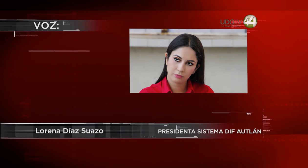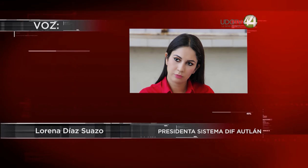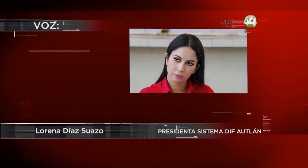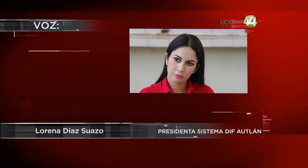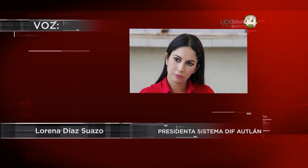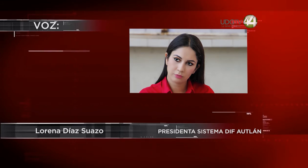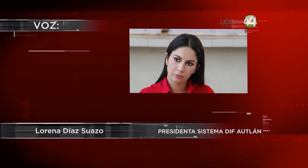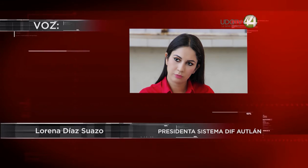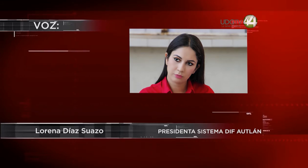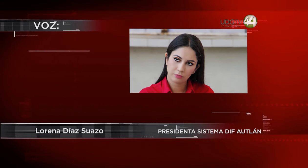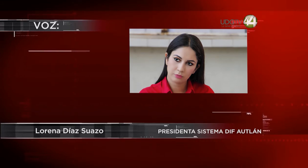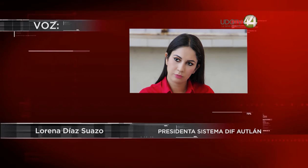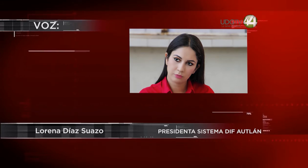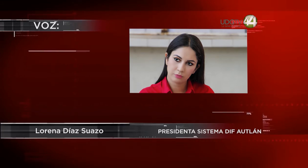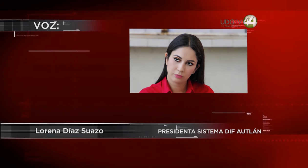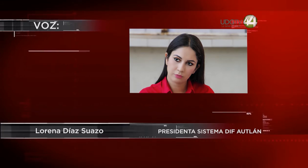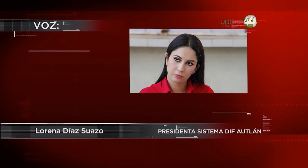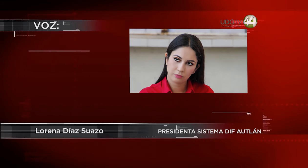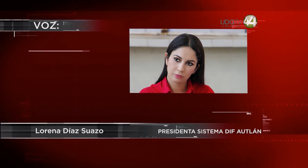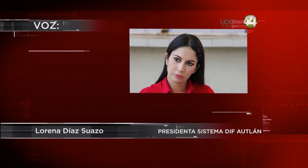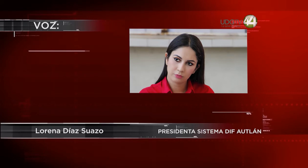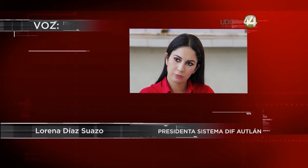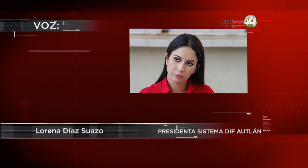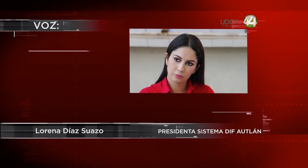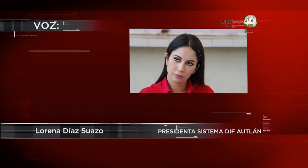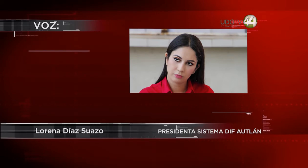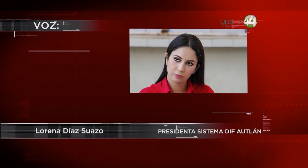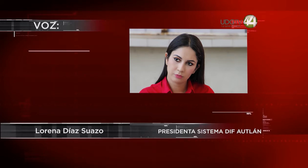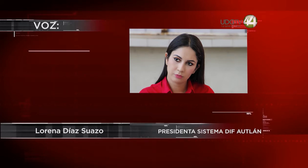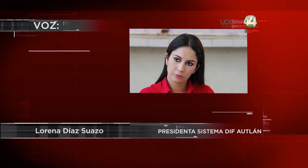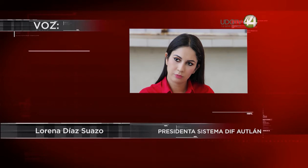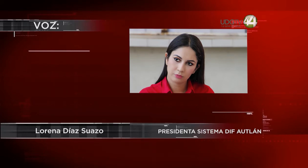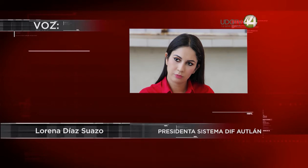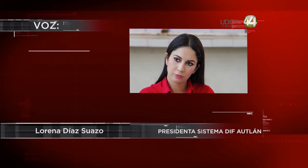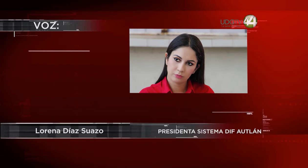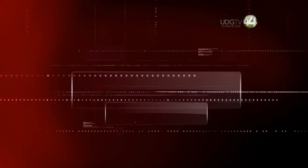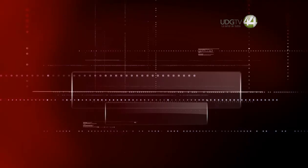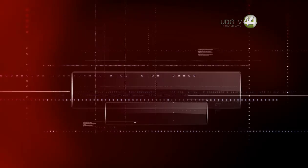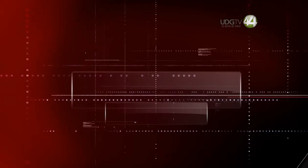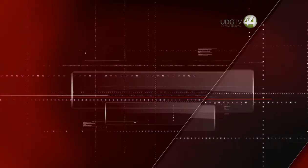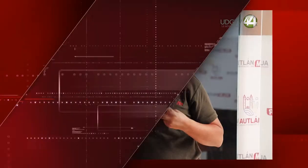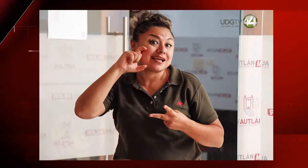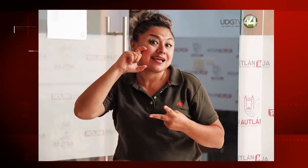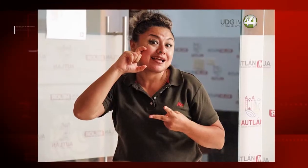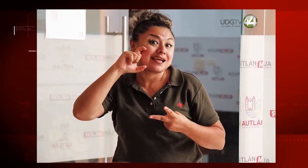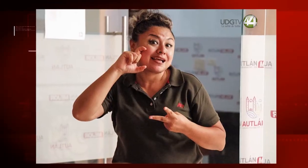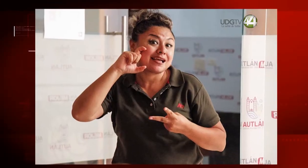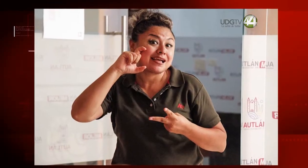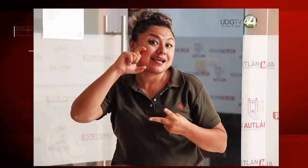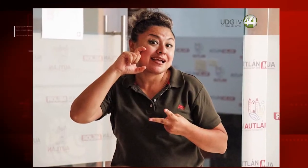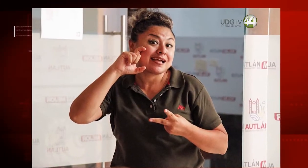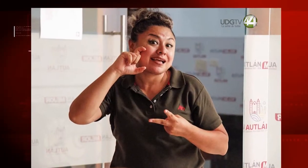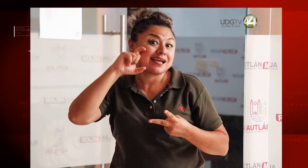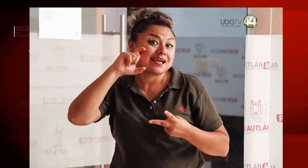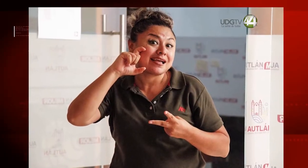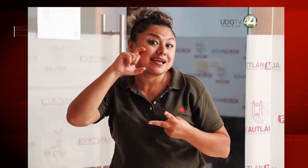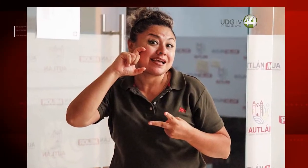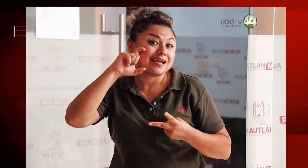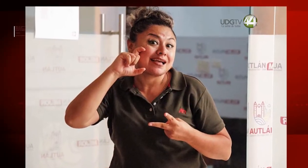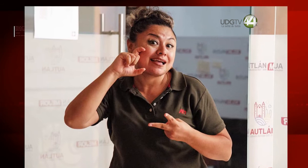lo que quieren aprender a hacer y puedan emprender en el municipio. La escuela fue inaugurada durante el pasado lunes 13